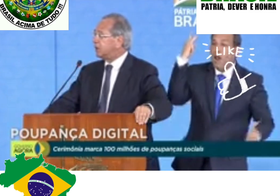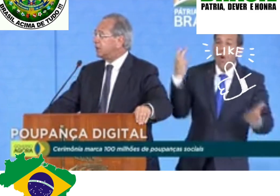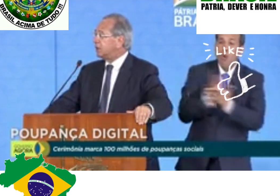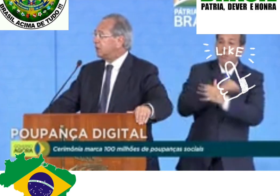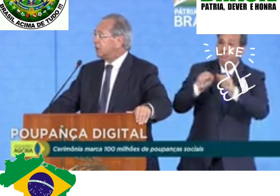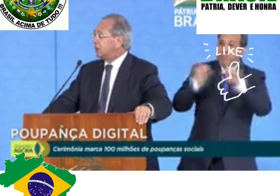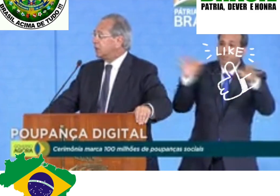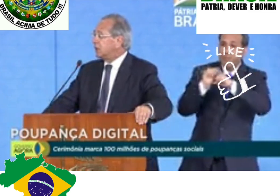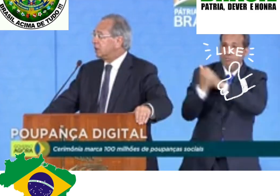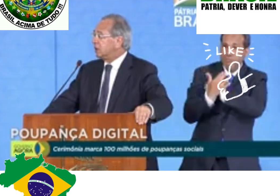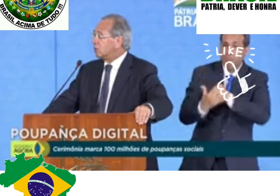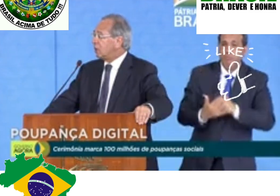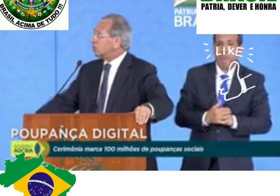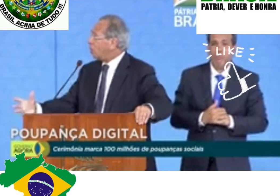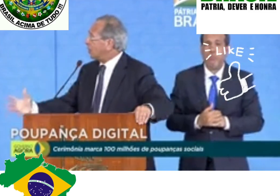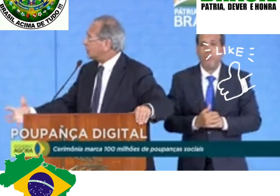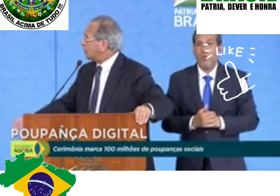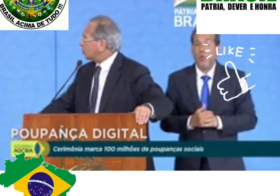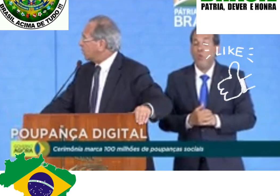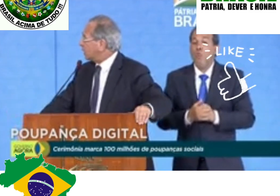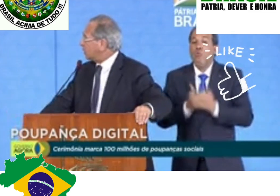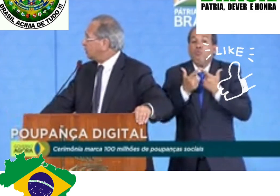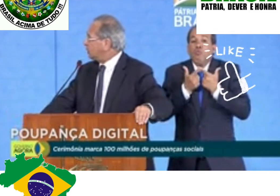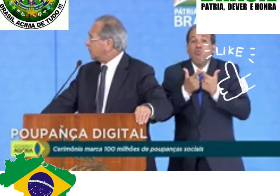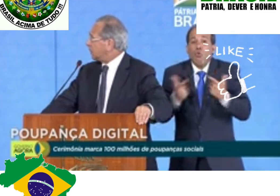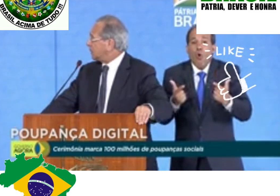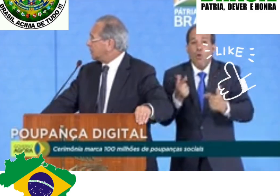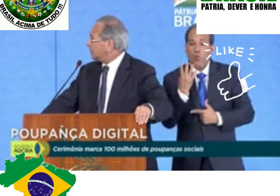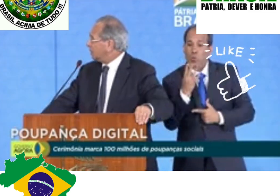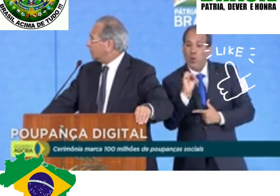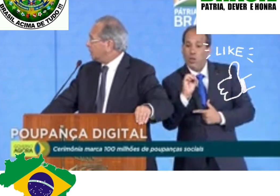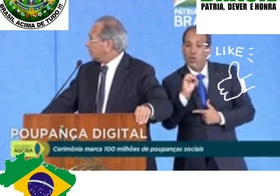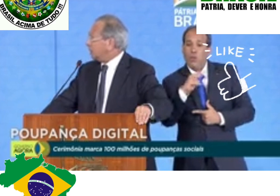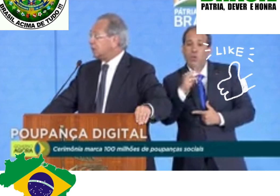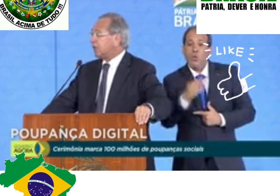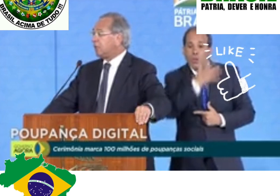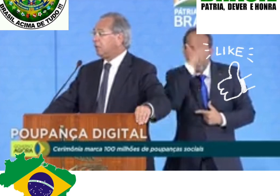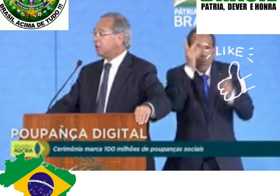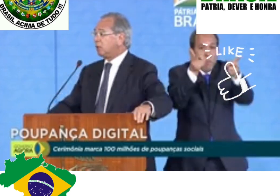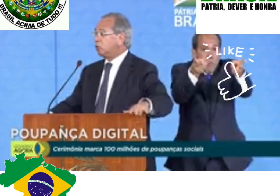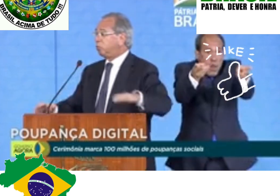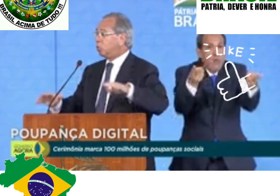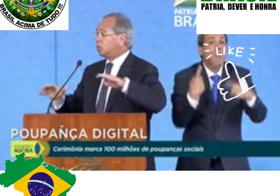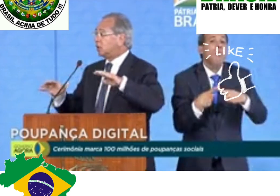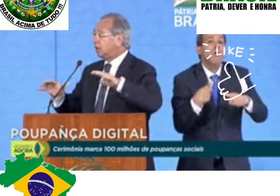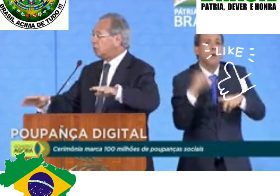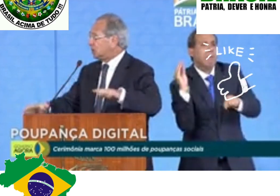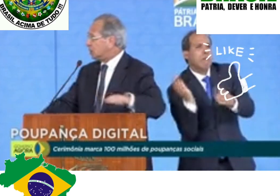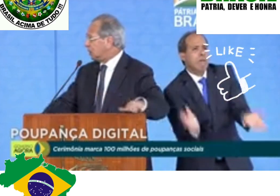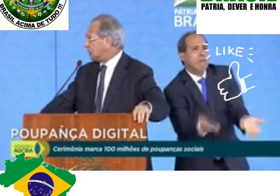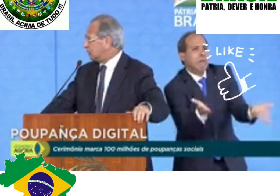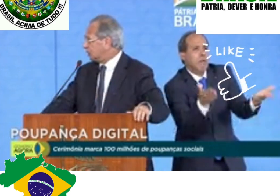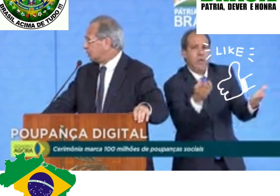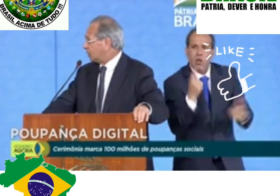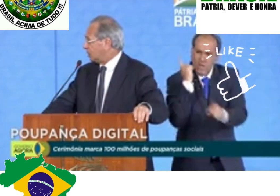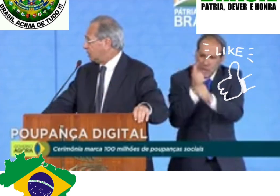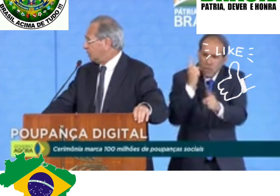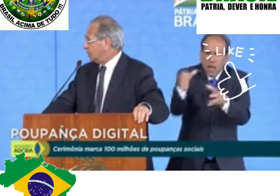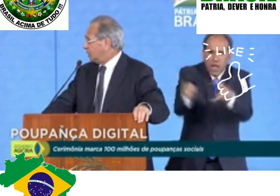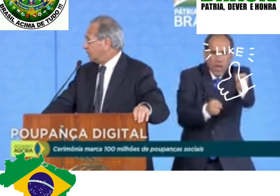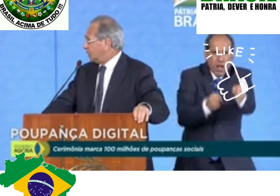pandemia, com a sorte desses 40 milhões de brasileiros. E nós exatamente saímos buscando esses